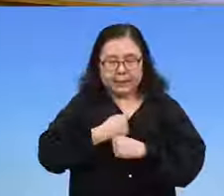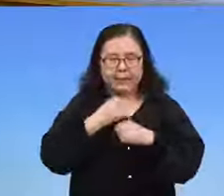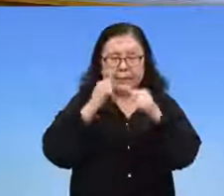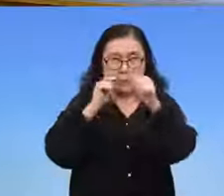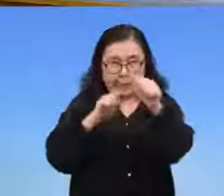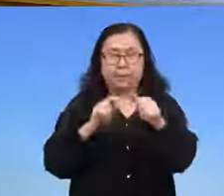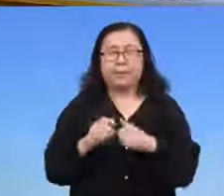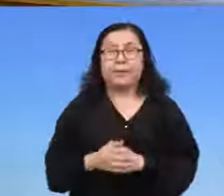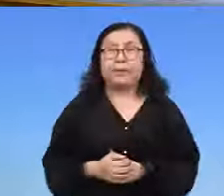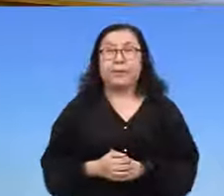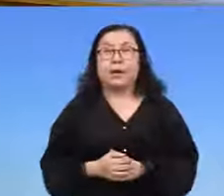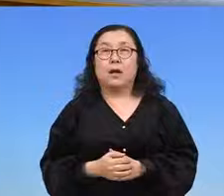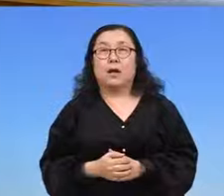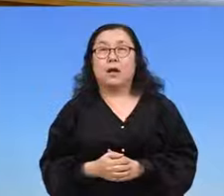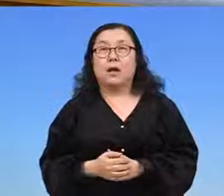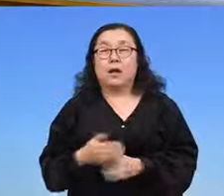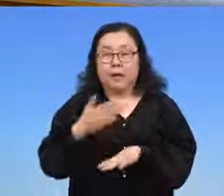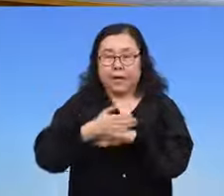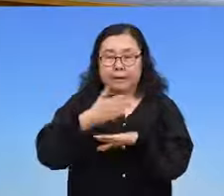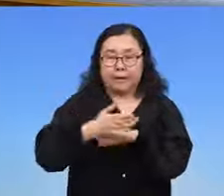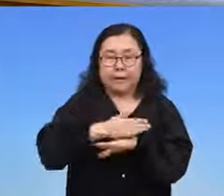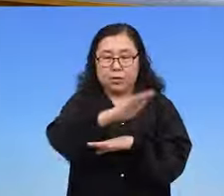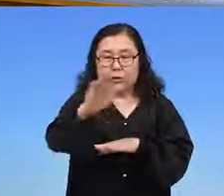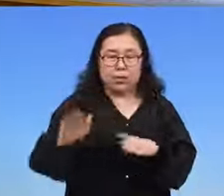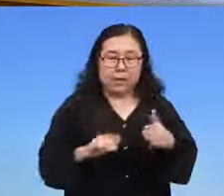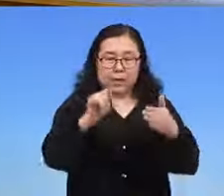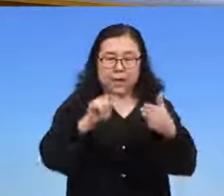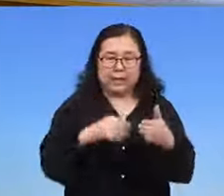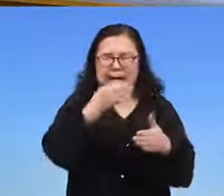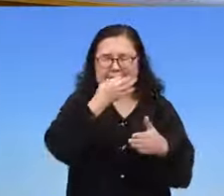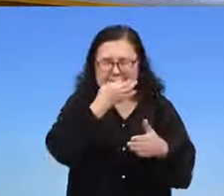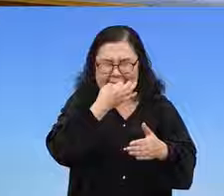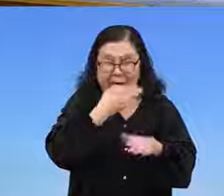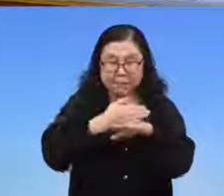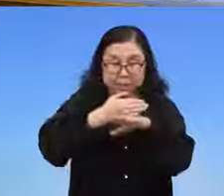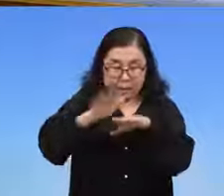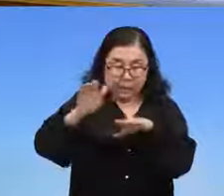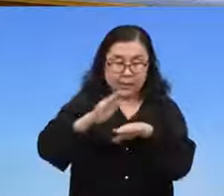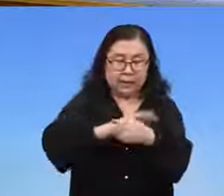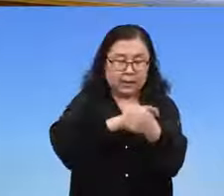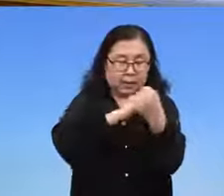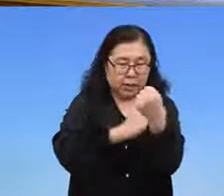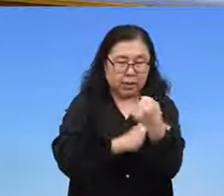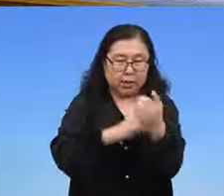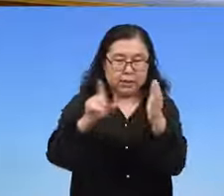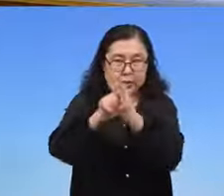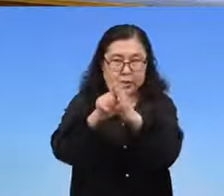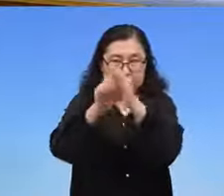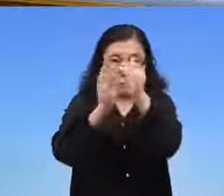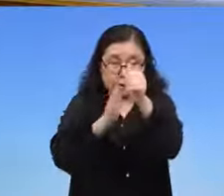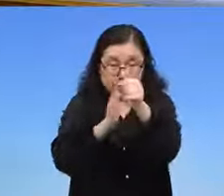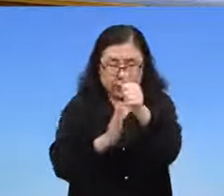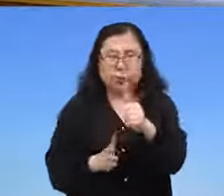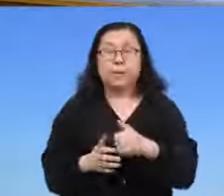이 감사야말로 우리 안에 탐욕을 몰아내는 능력인 것을 믿으시기를 바랍니다.